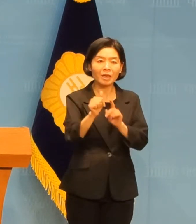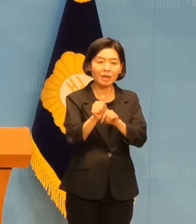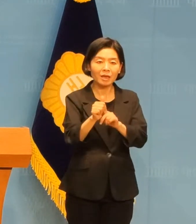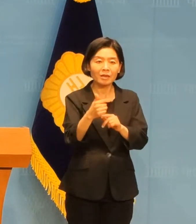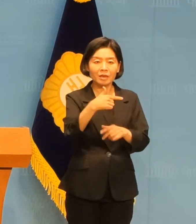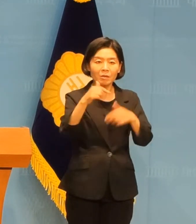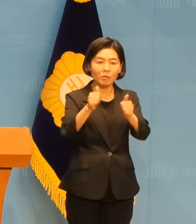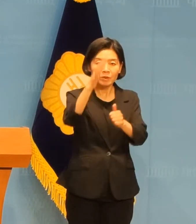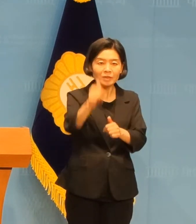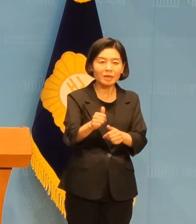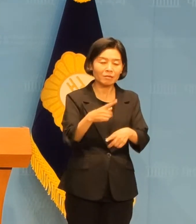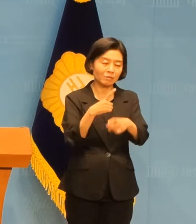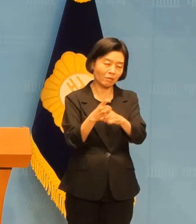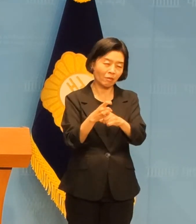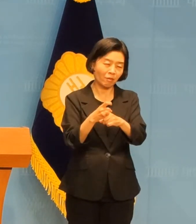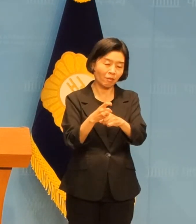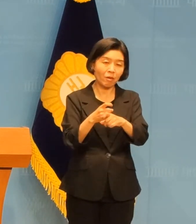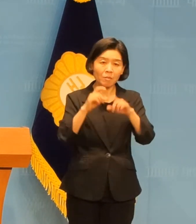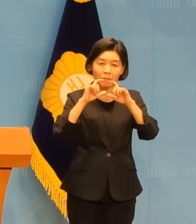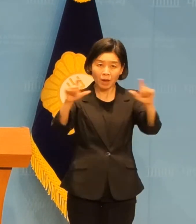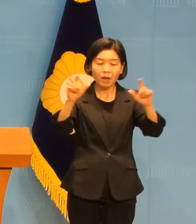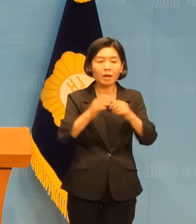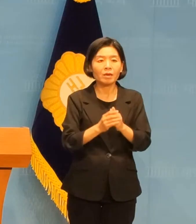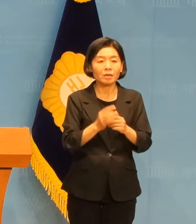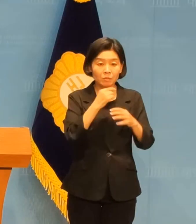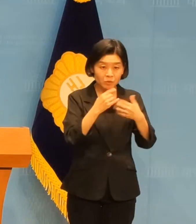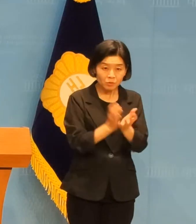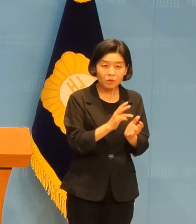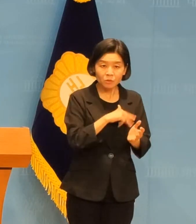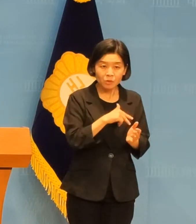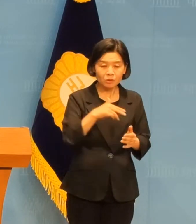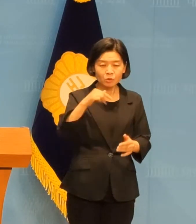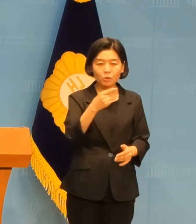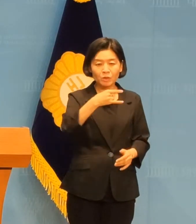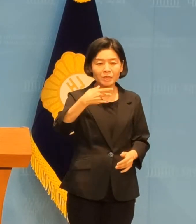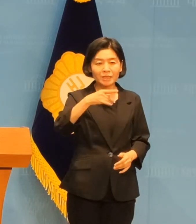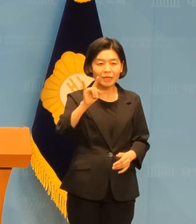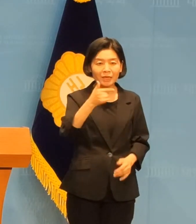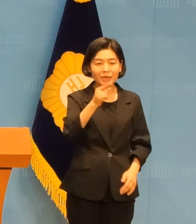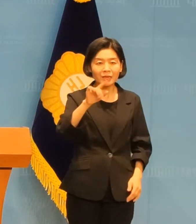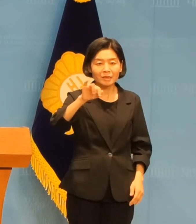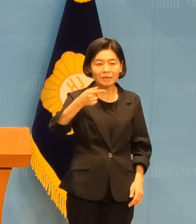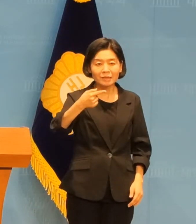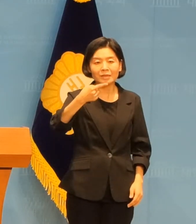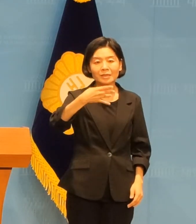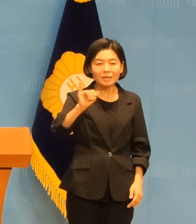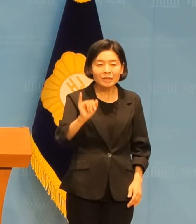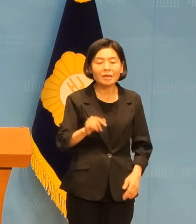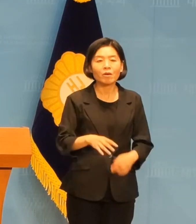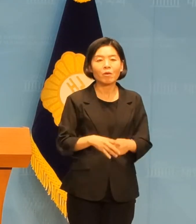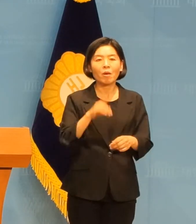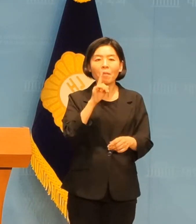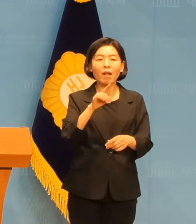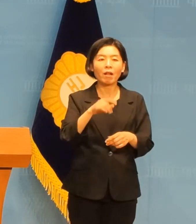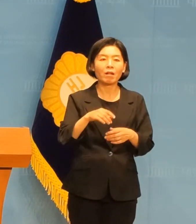적으로 규정하고, 민주당 의원은 조의대 나으리 운운하며 조롱을 일삼고